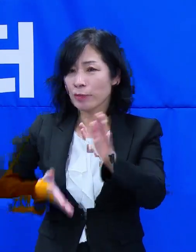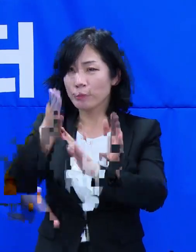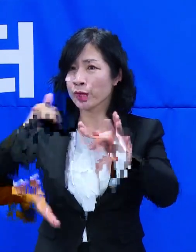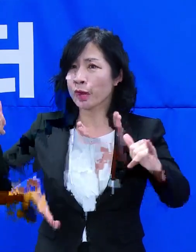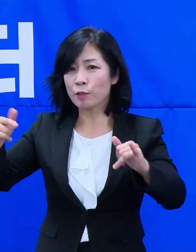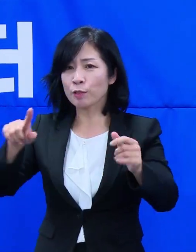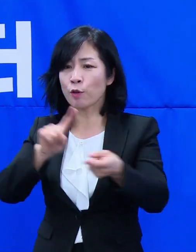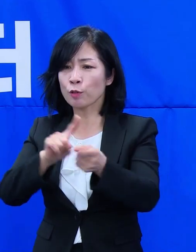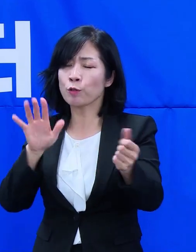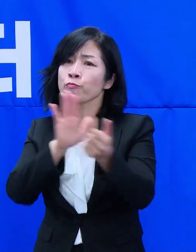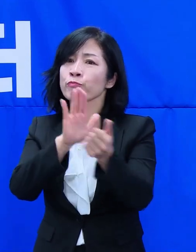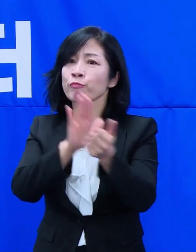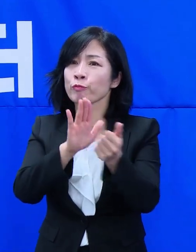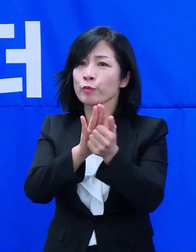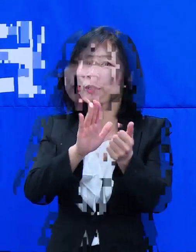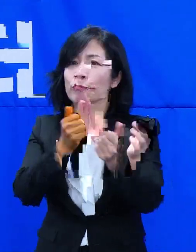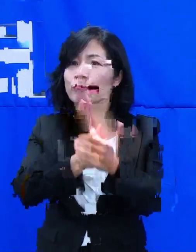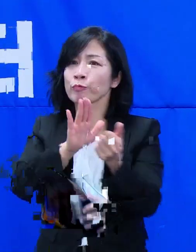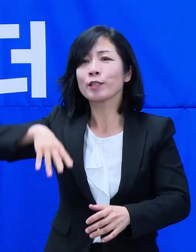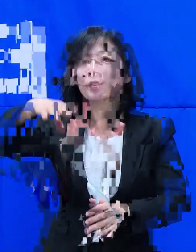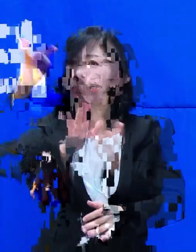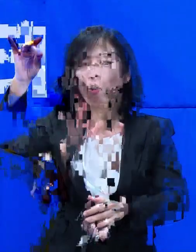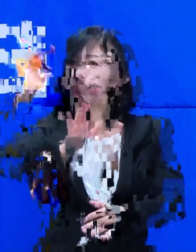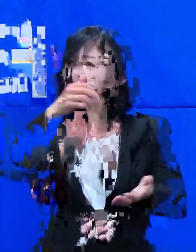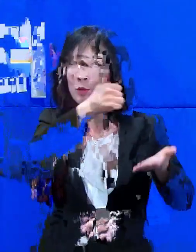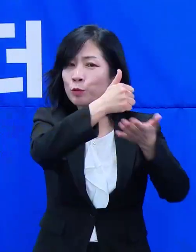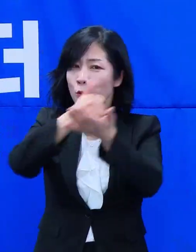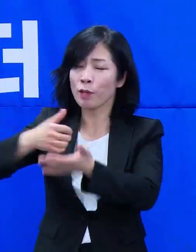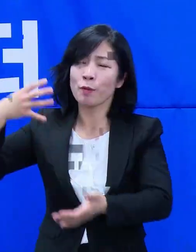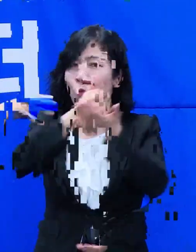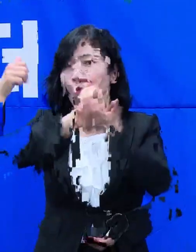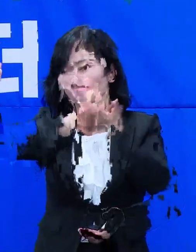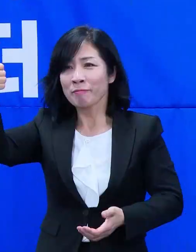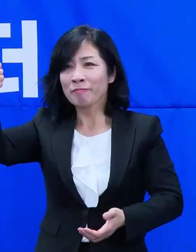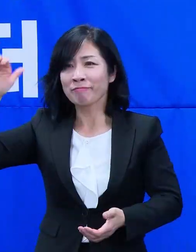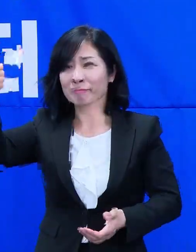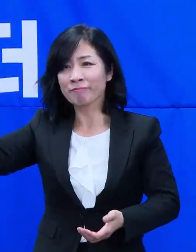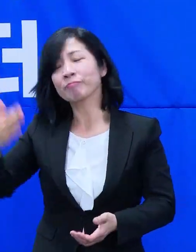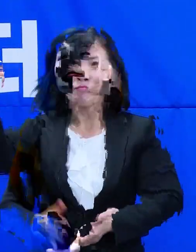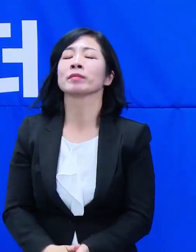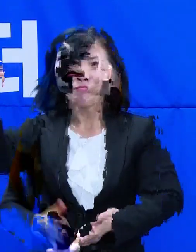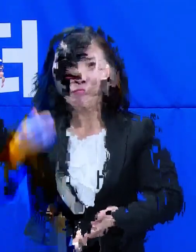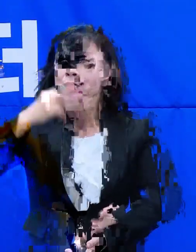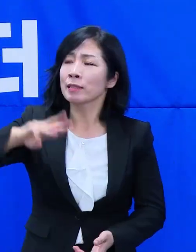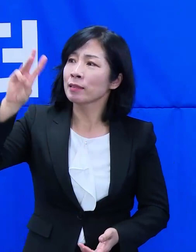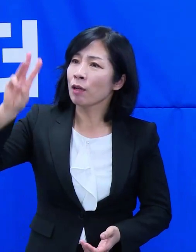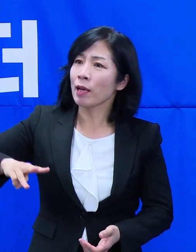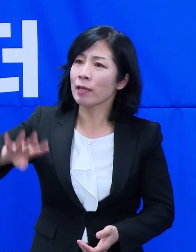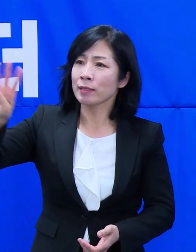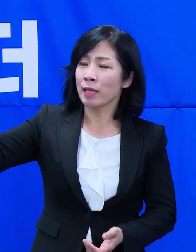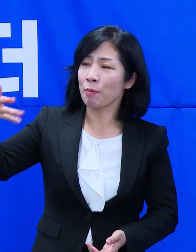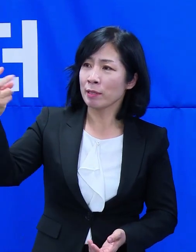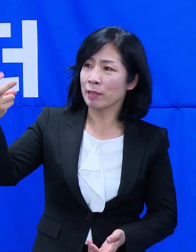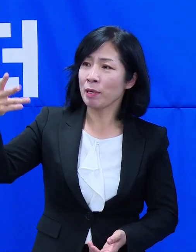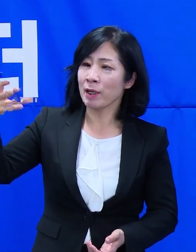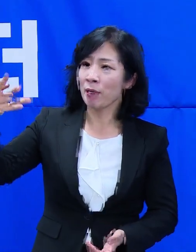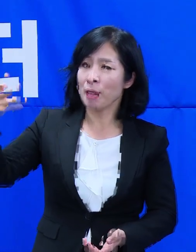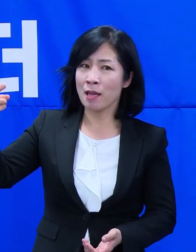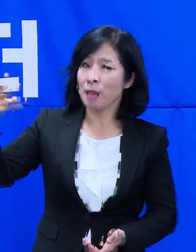전적인 동의하에 제가 초대 이장을 맡았습니다. 그래서 이렇게 인사드립니다. 우리 이천시의